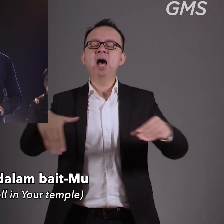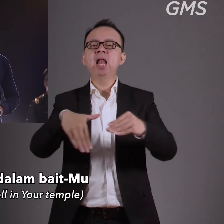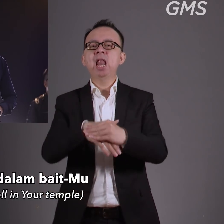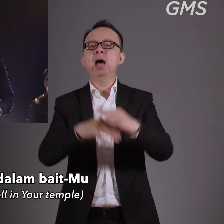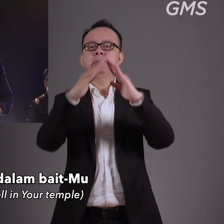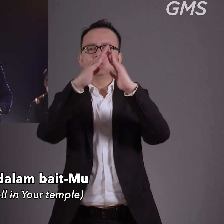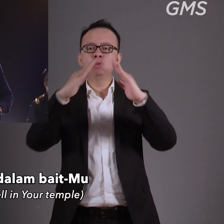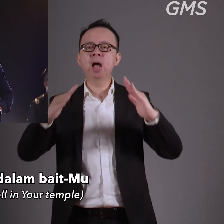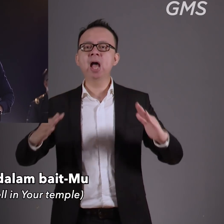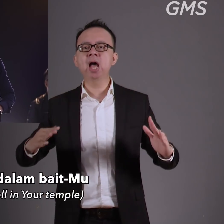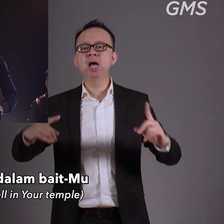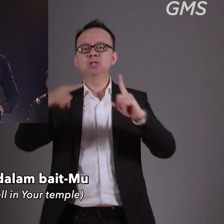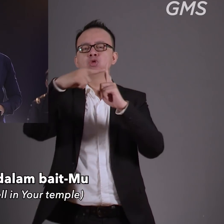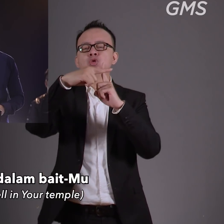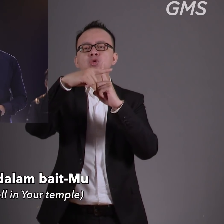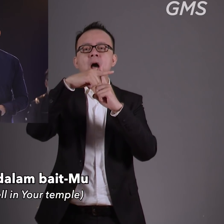diam dalam